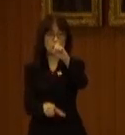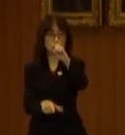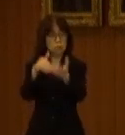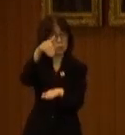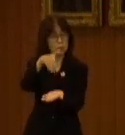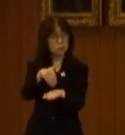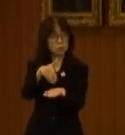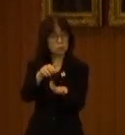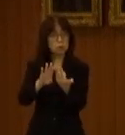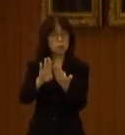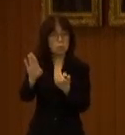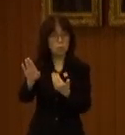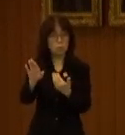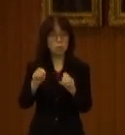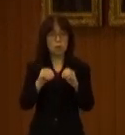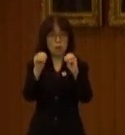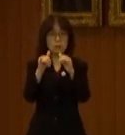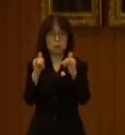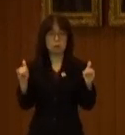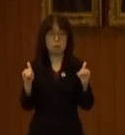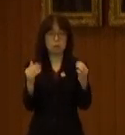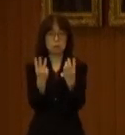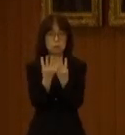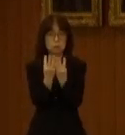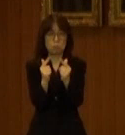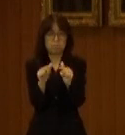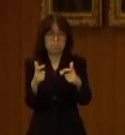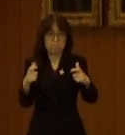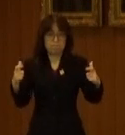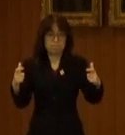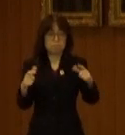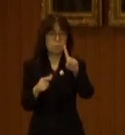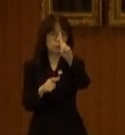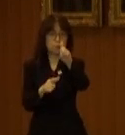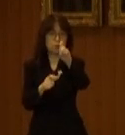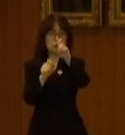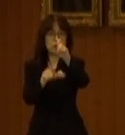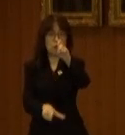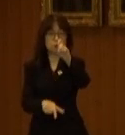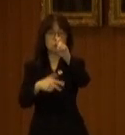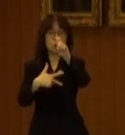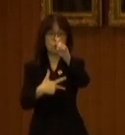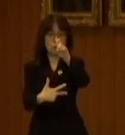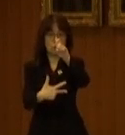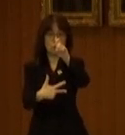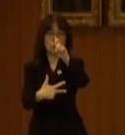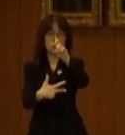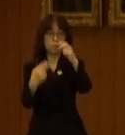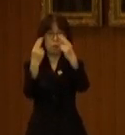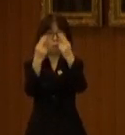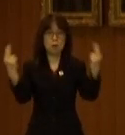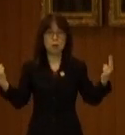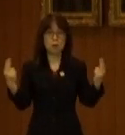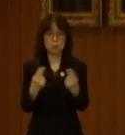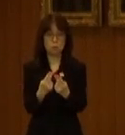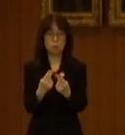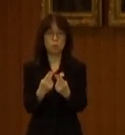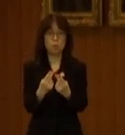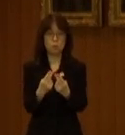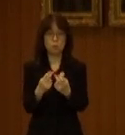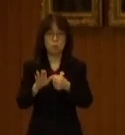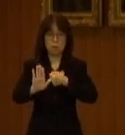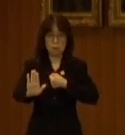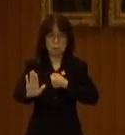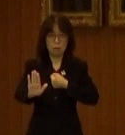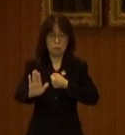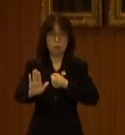降感染者数の増加を受けまして、11月7日には北海道の警戒ステージが